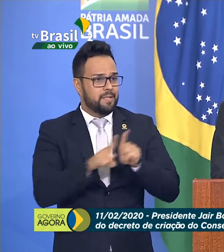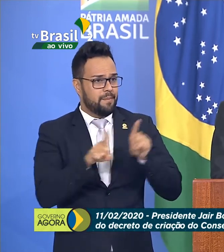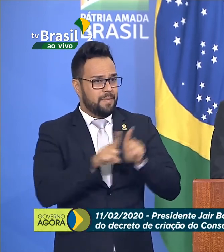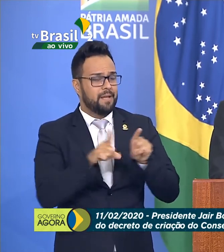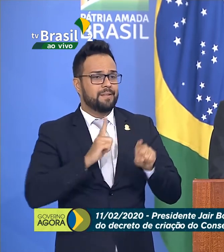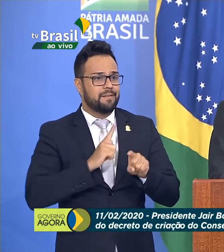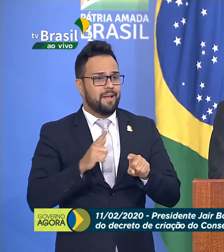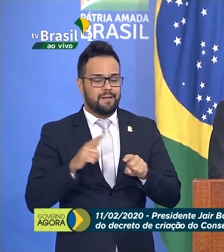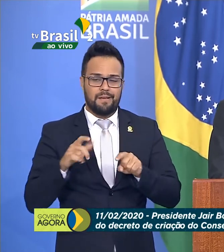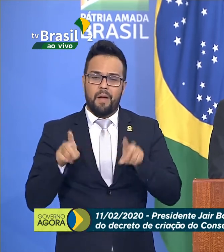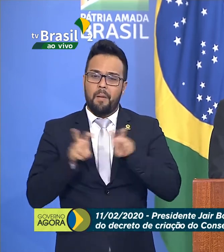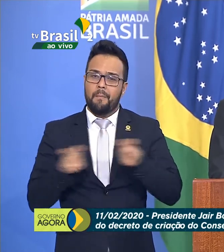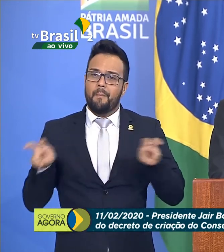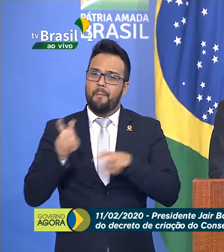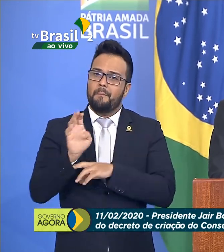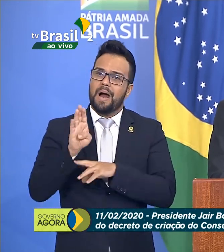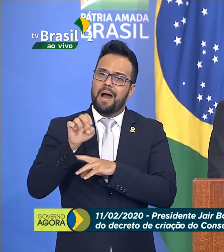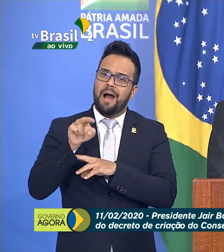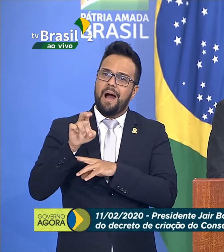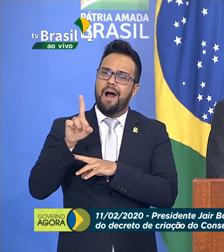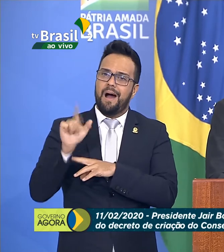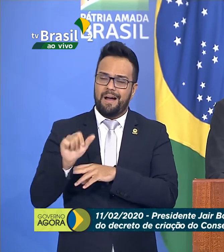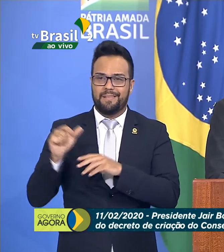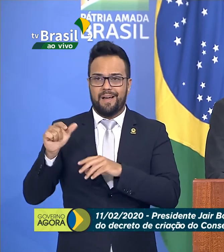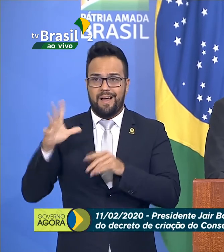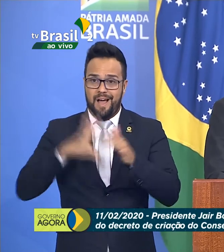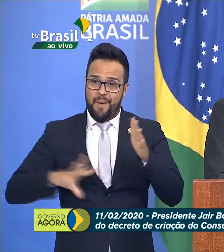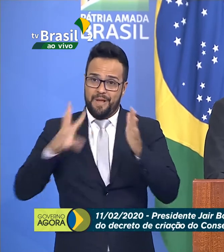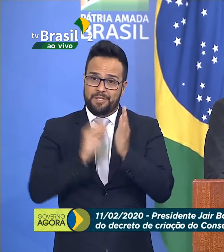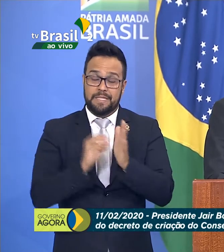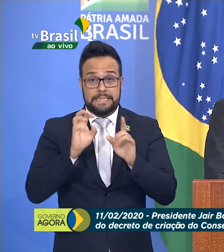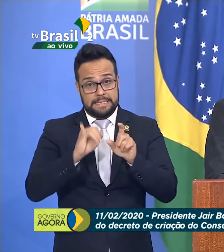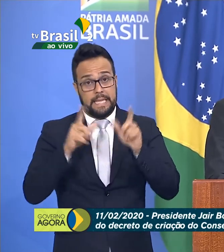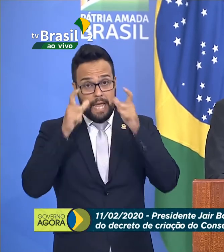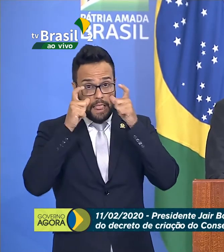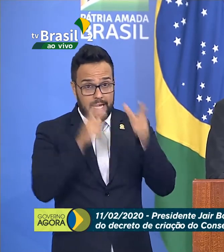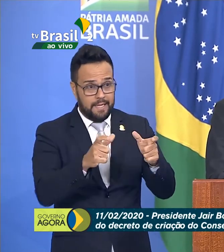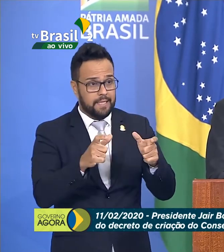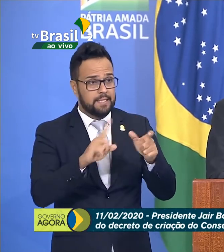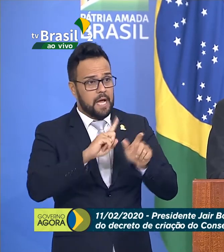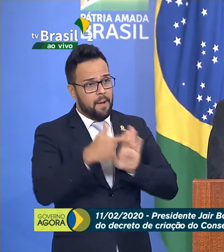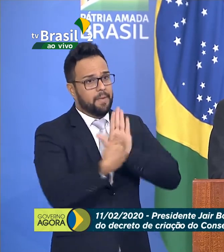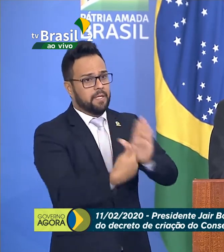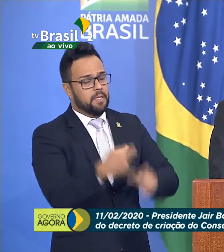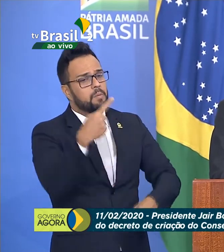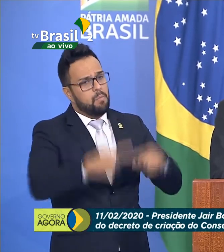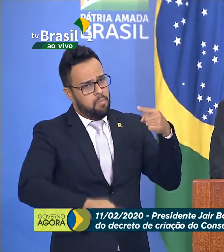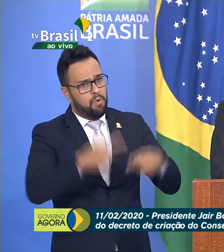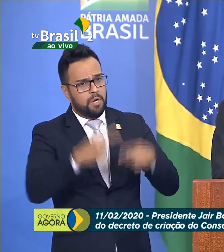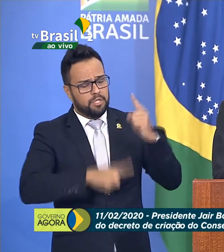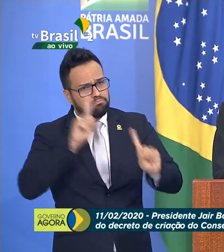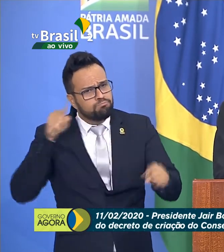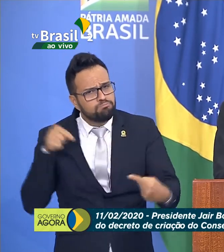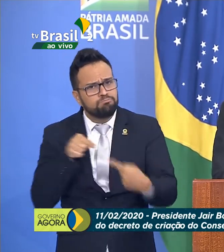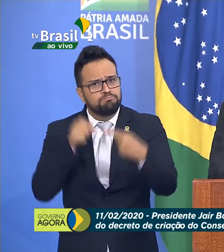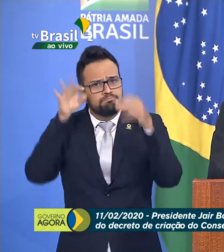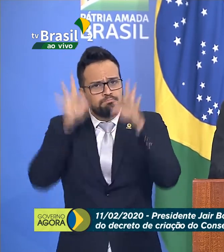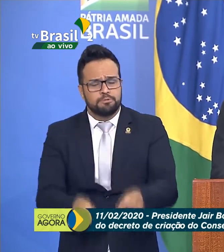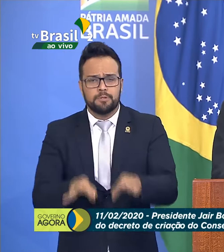amazônica. E somente se interessando por ela e apertando políticas que realmente